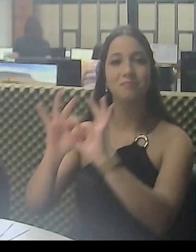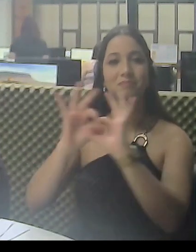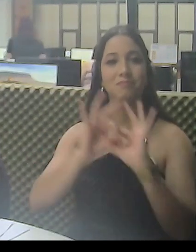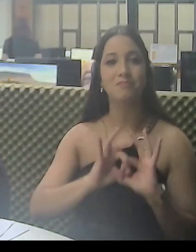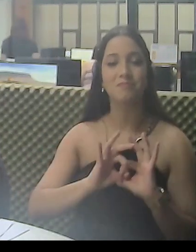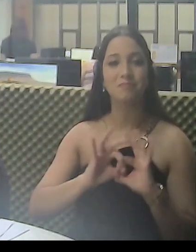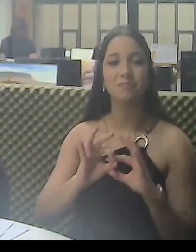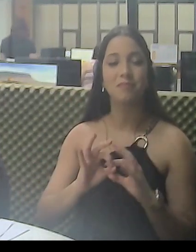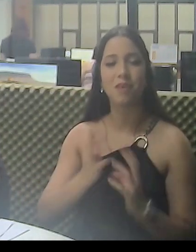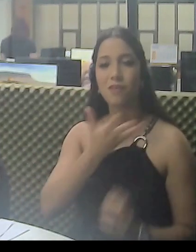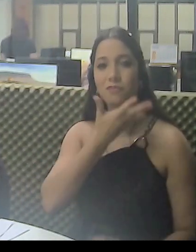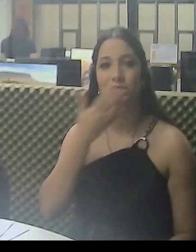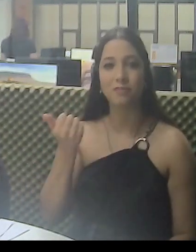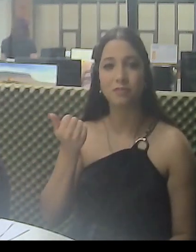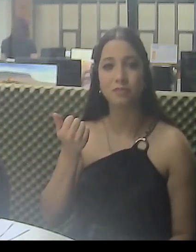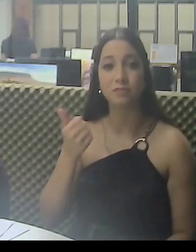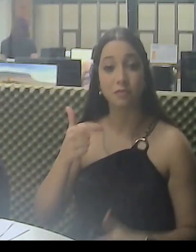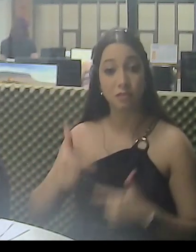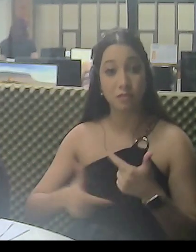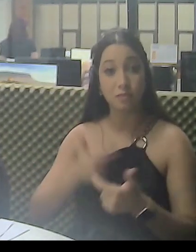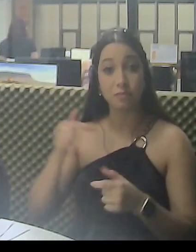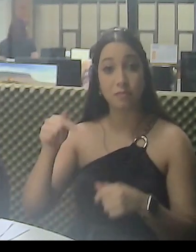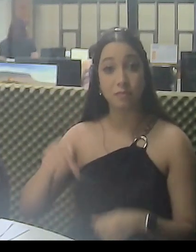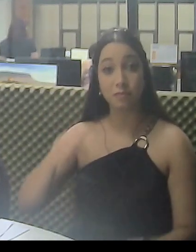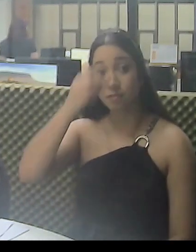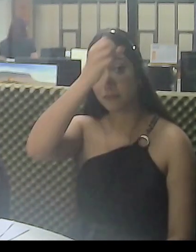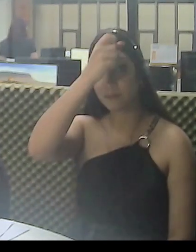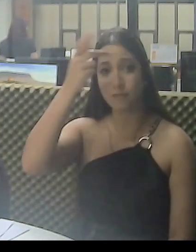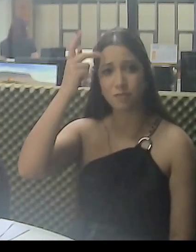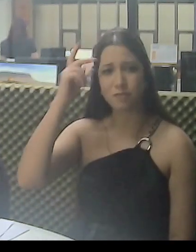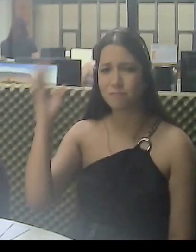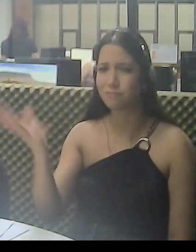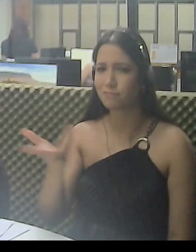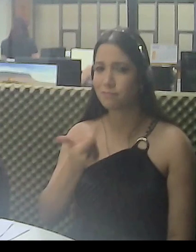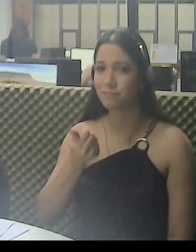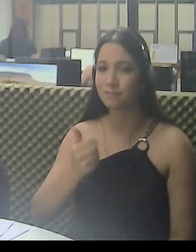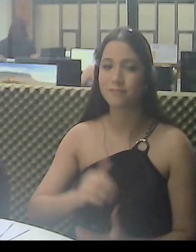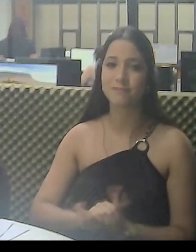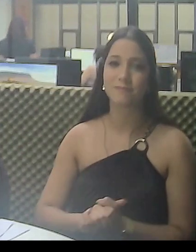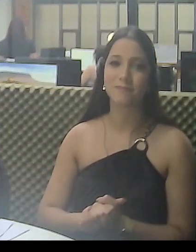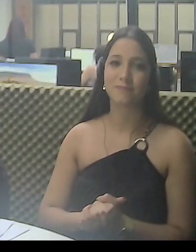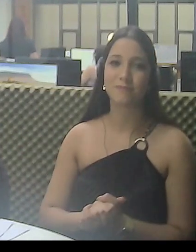seu alcance. O trabalho que é feito aqui na prefeitura é um trabalho excelente.